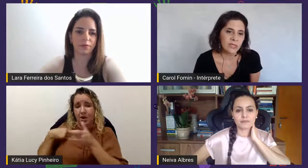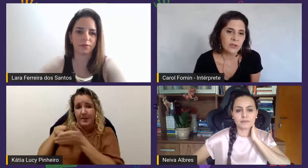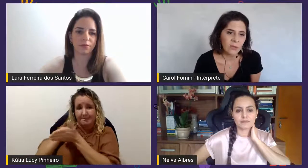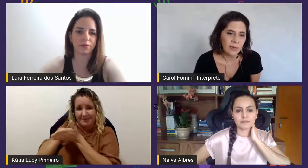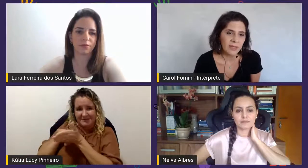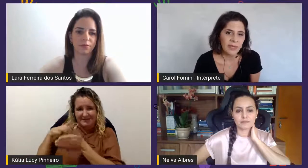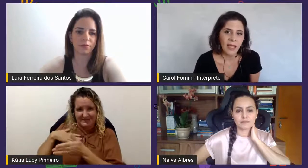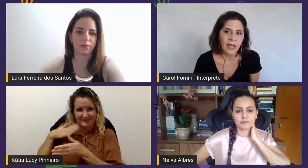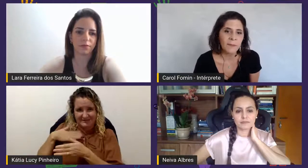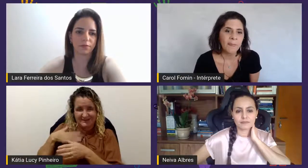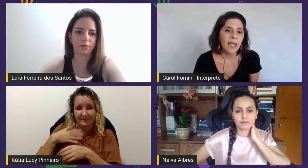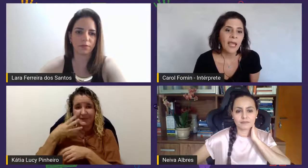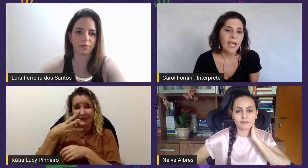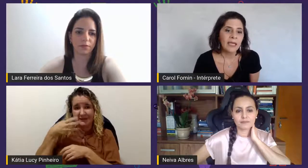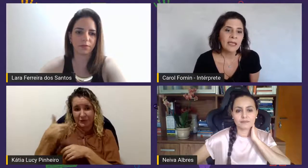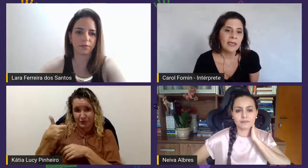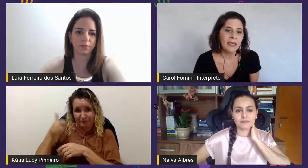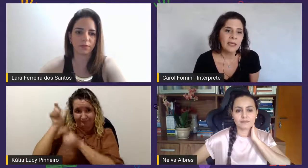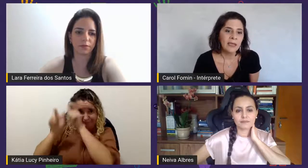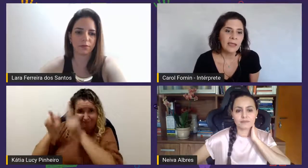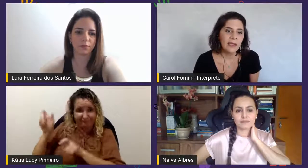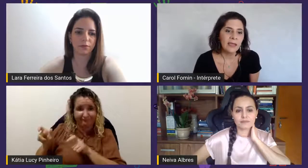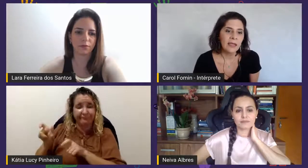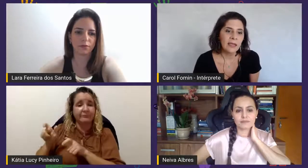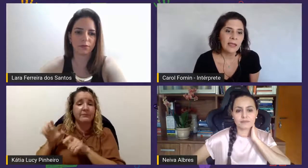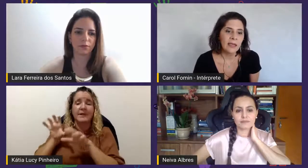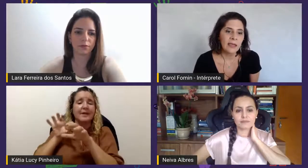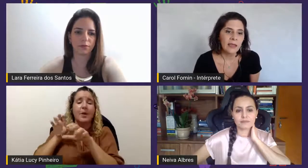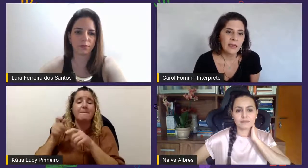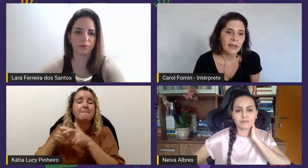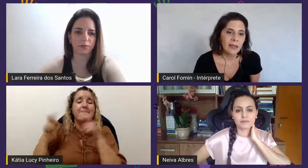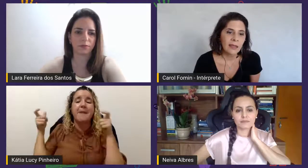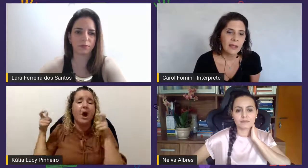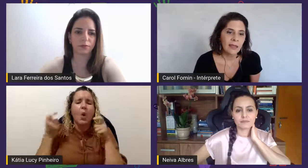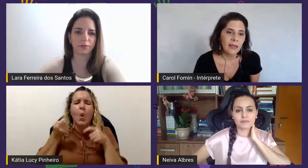que eu gostaria de complementar é que